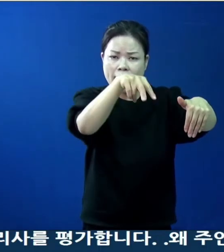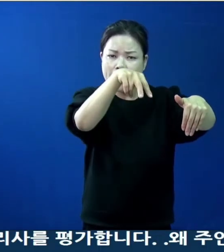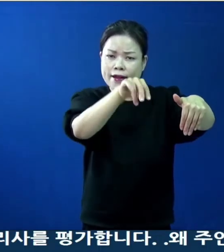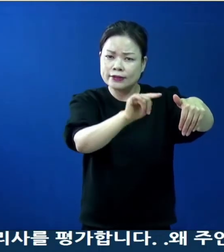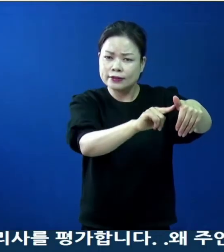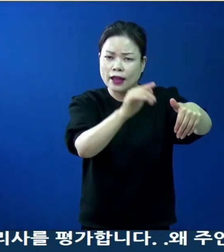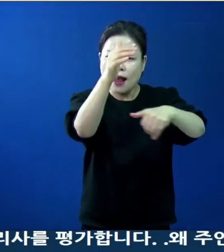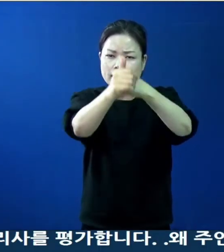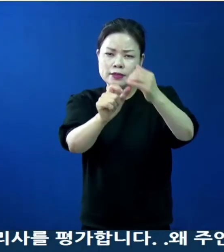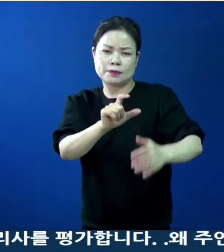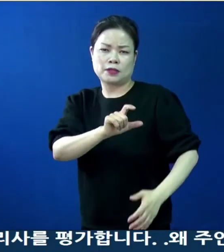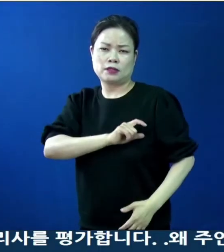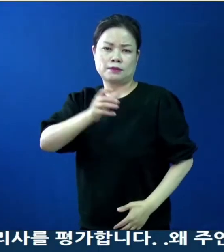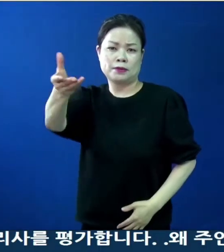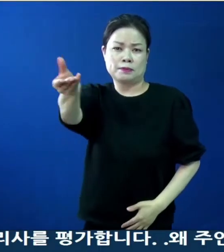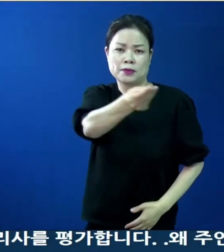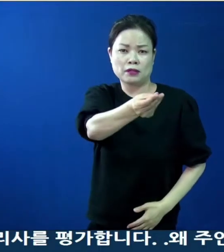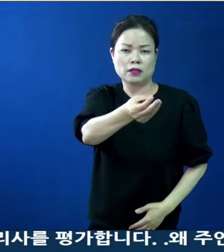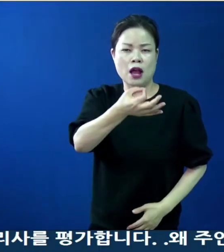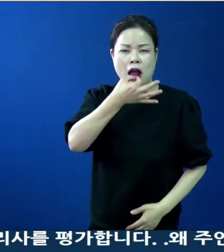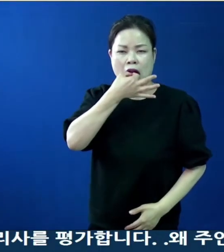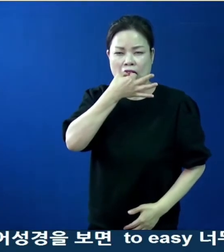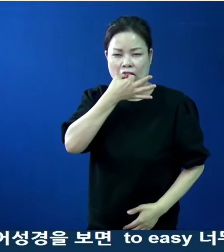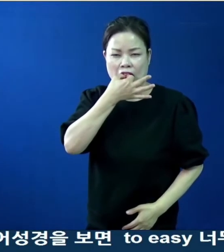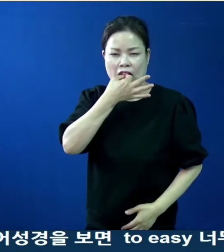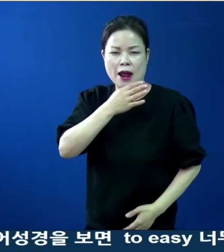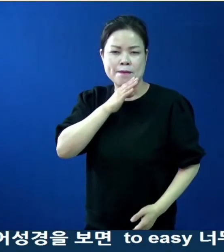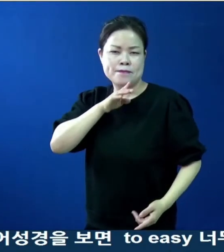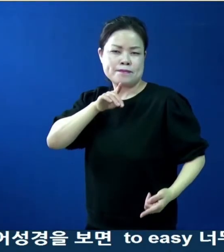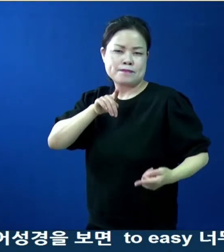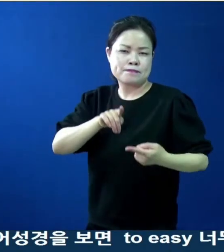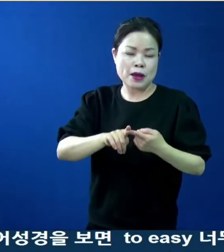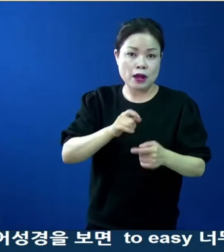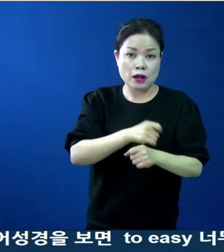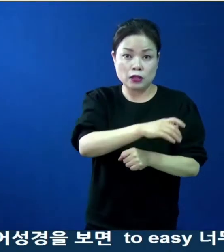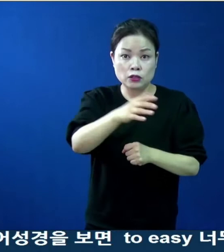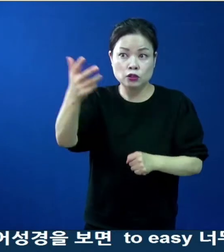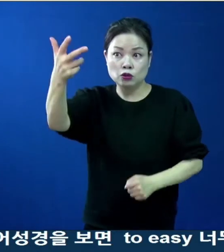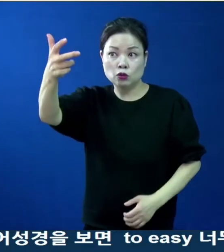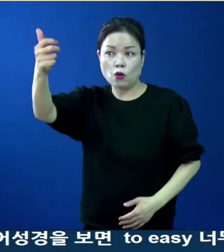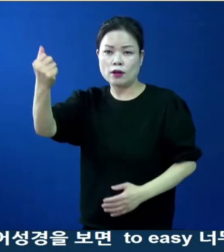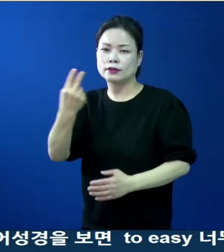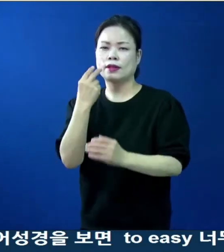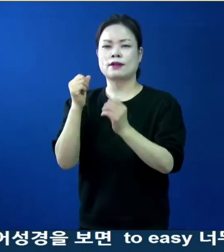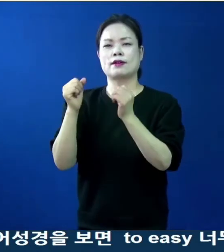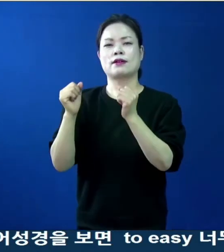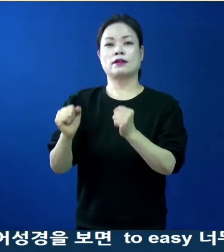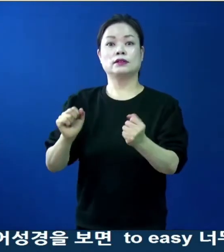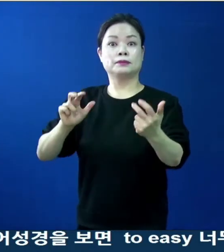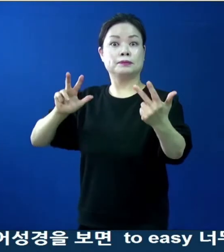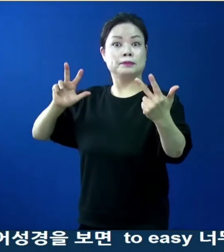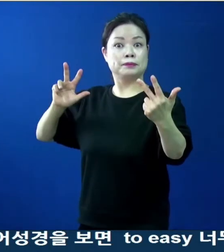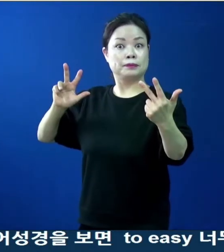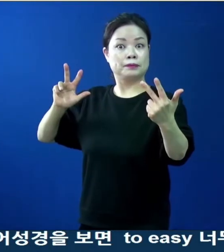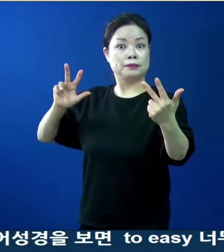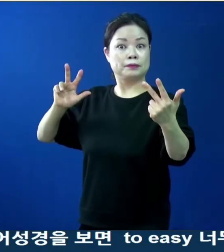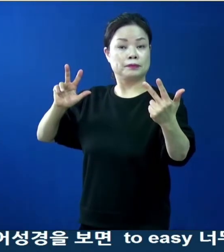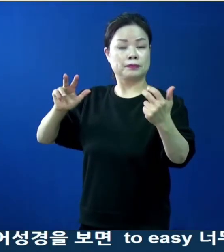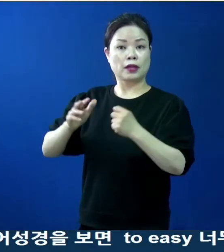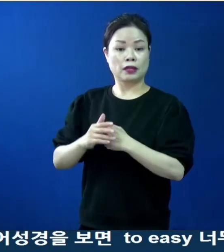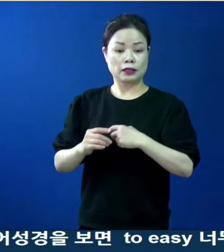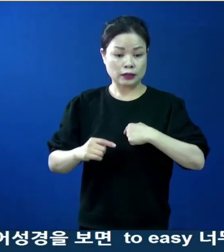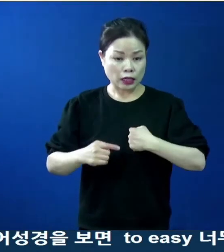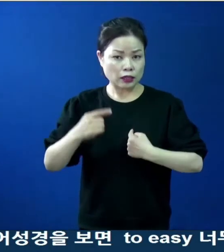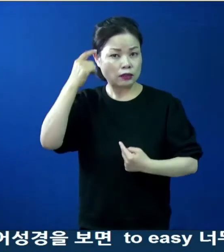이름까지도 사용해서 탐욕을 합리화하고 있습니다. 여호와께서 살아계심을 두고 맹세하노니,